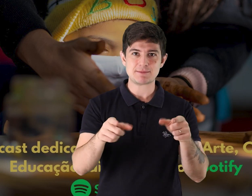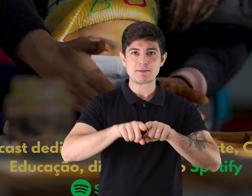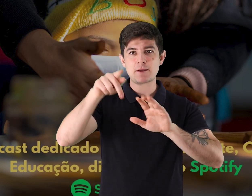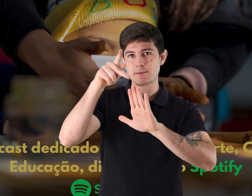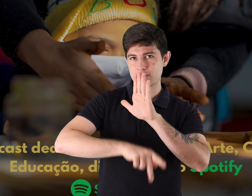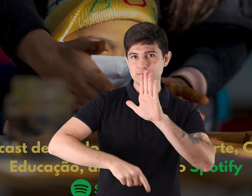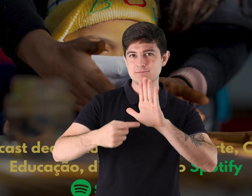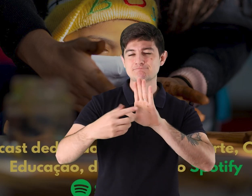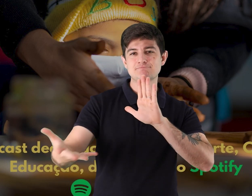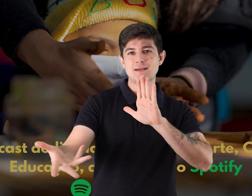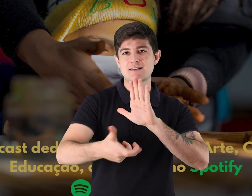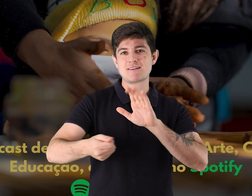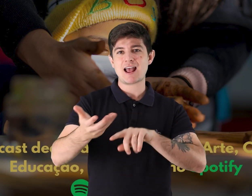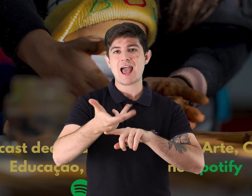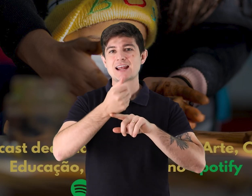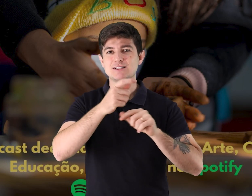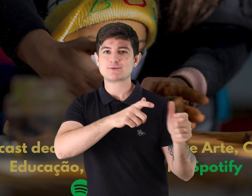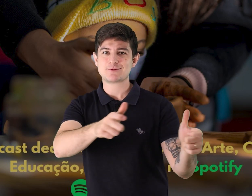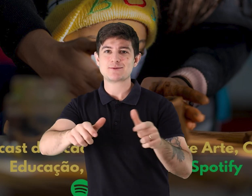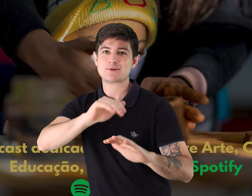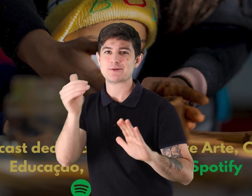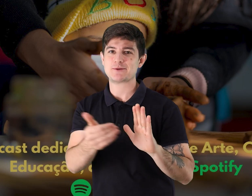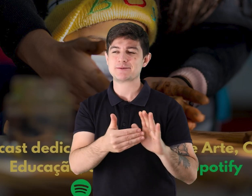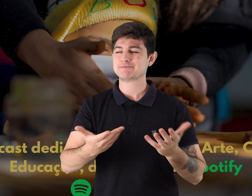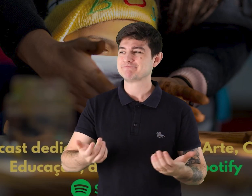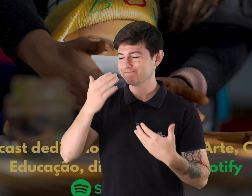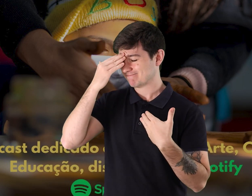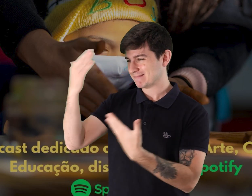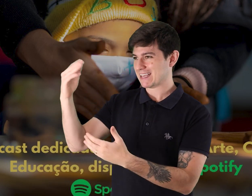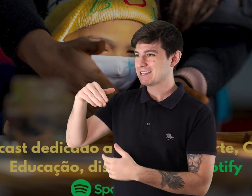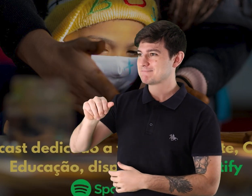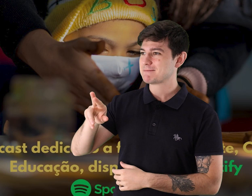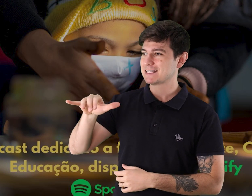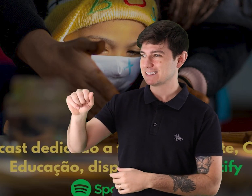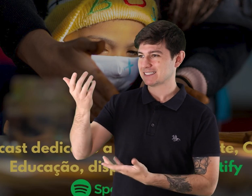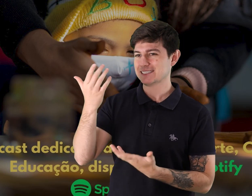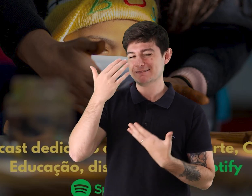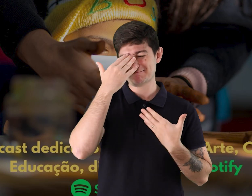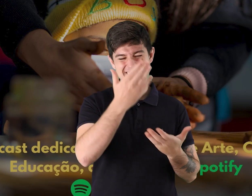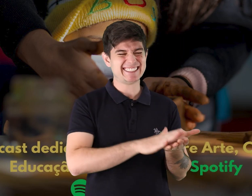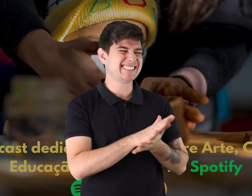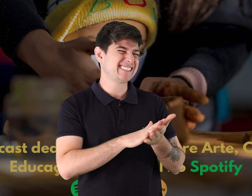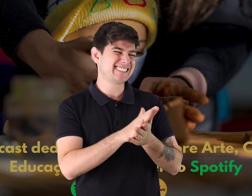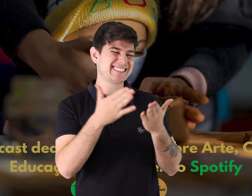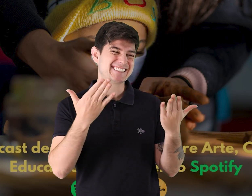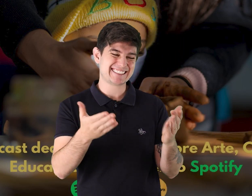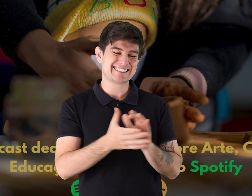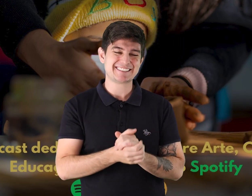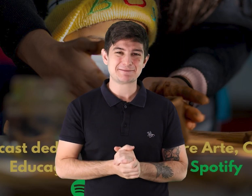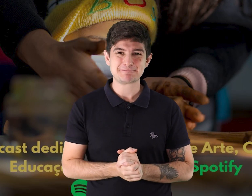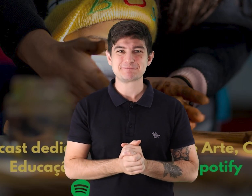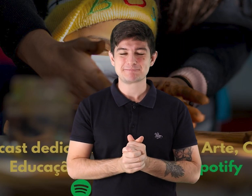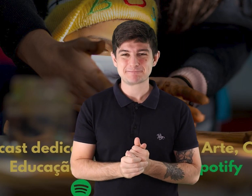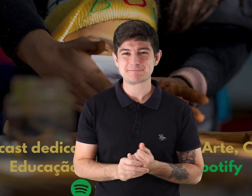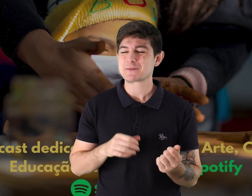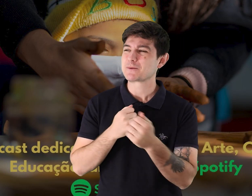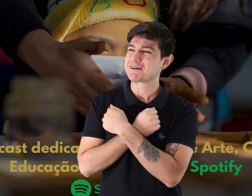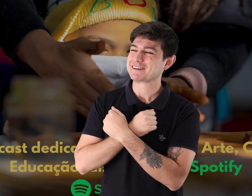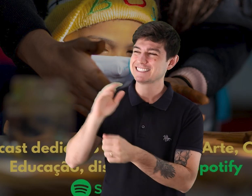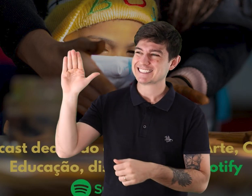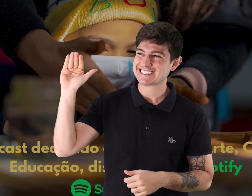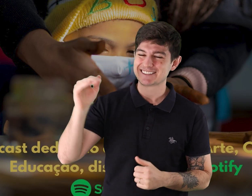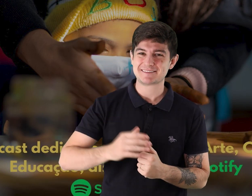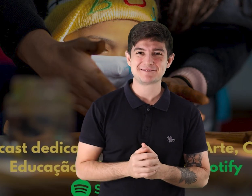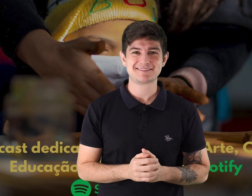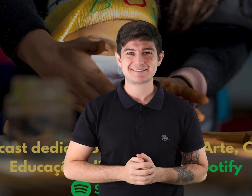sua equipe e o projeto maravilhoso Arte por Toda Parte. Obrigada, Márcia. Obrigada. Imagine. Bom dia. Grande abraço.